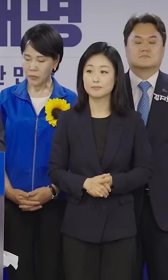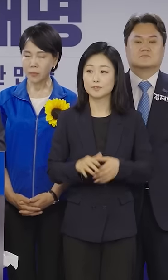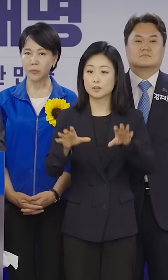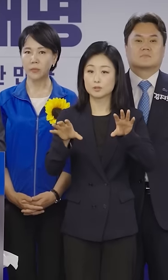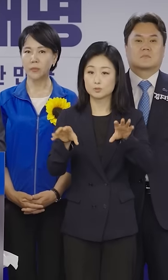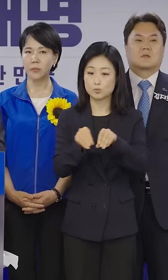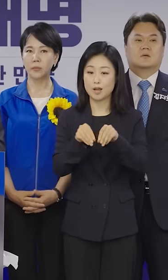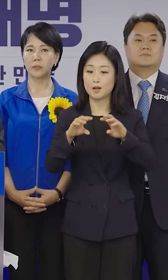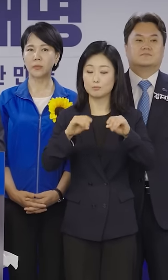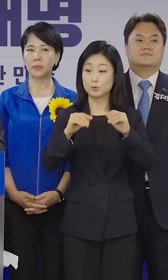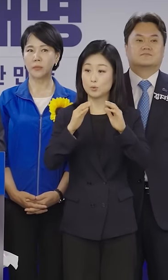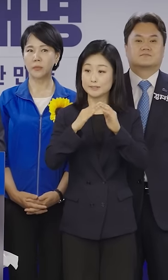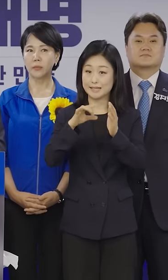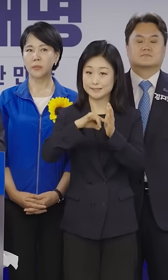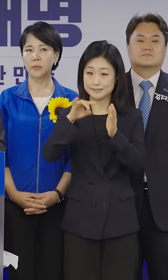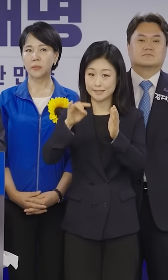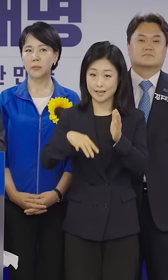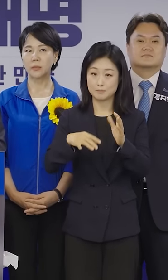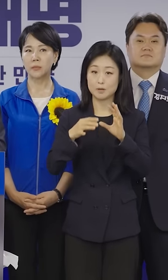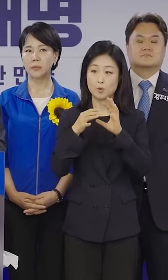일단 종부세 문제는